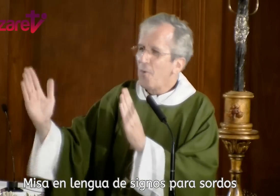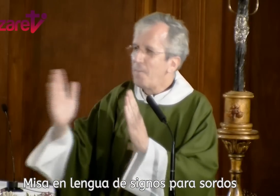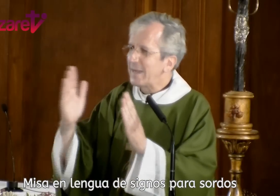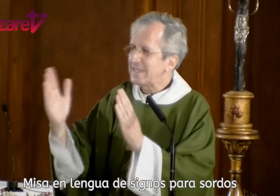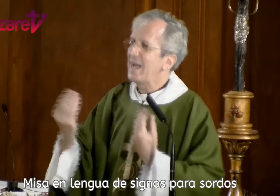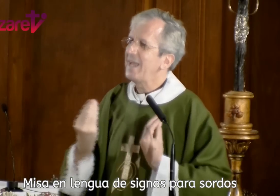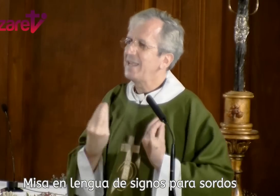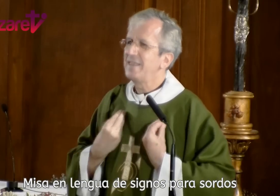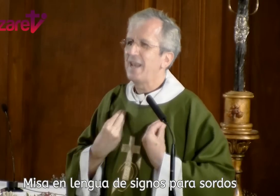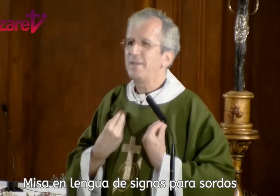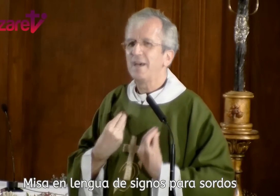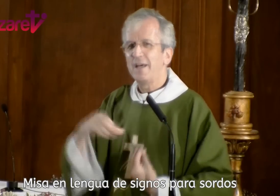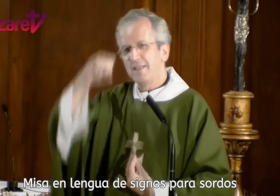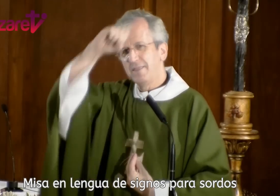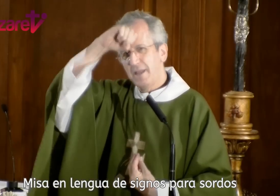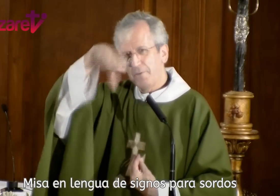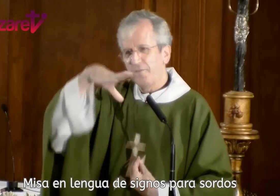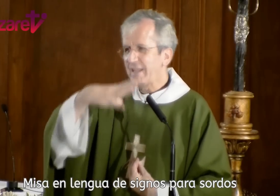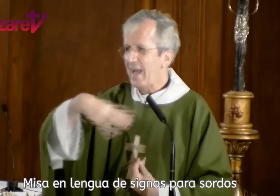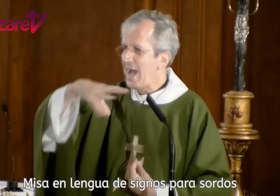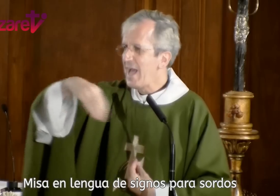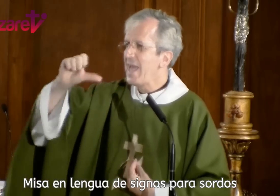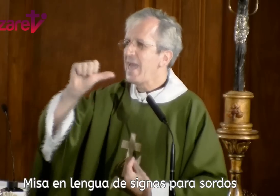un pasaje de la vida del profeta